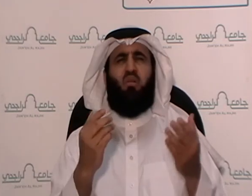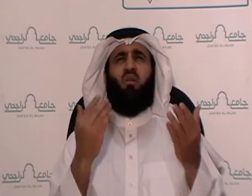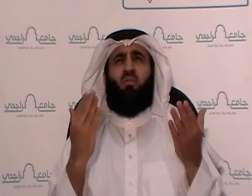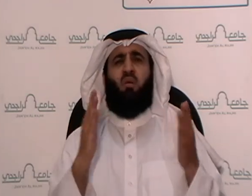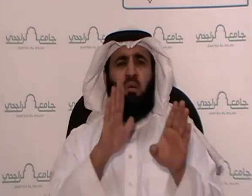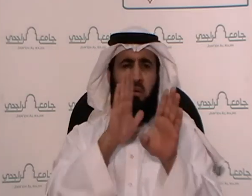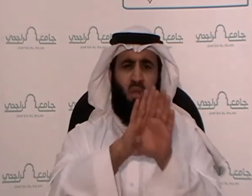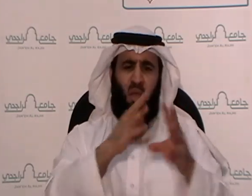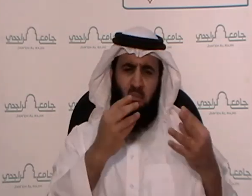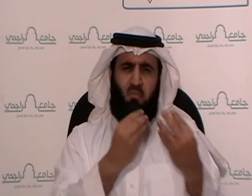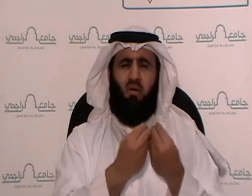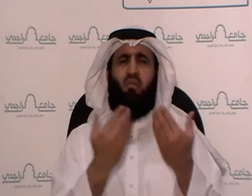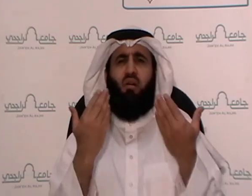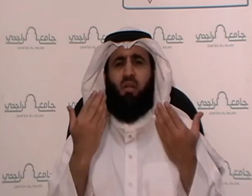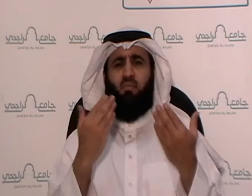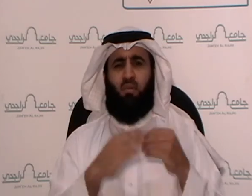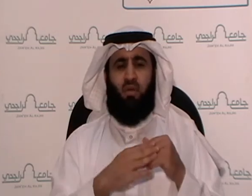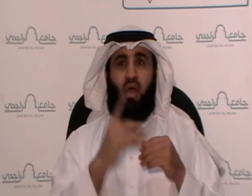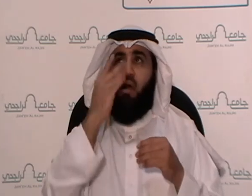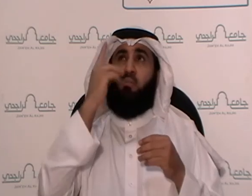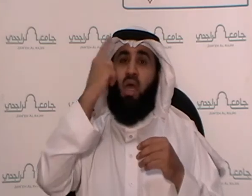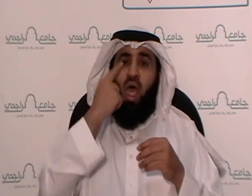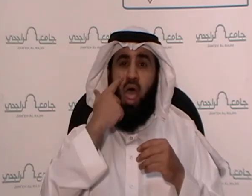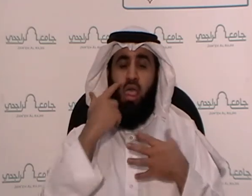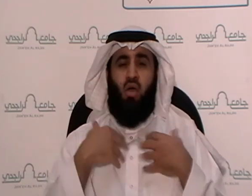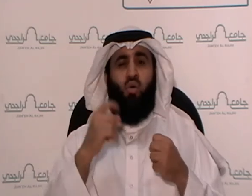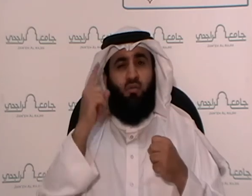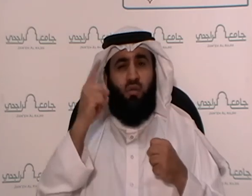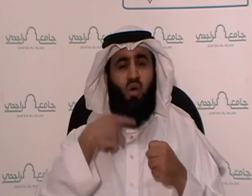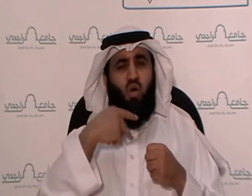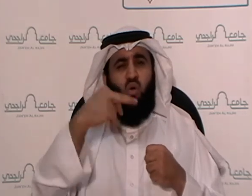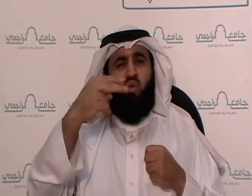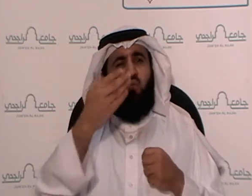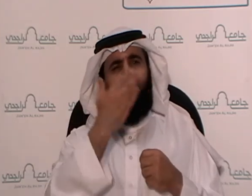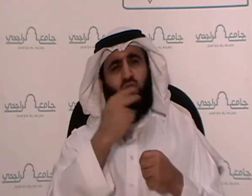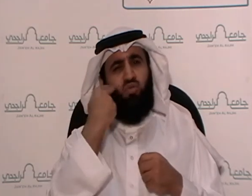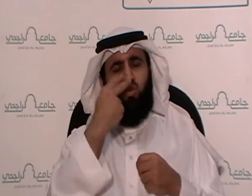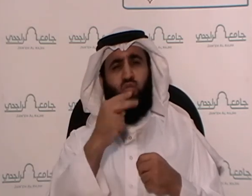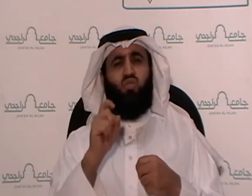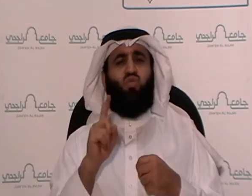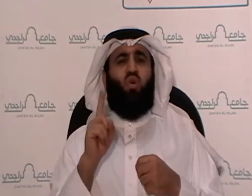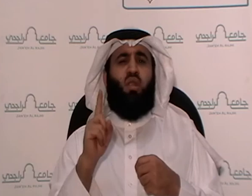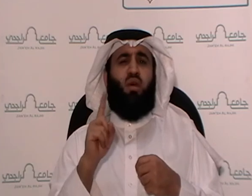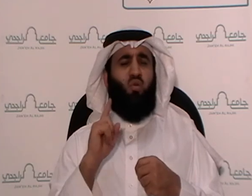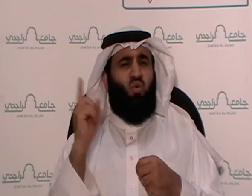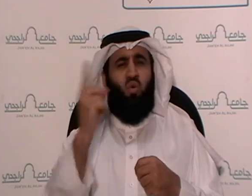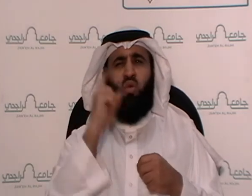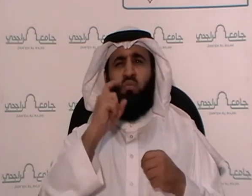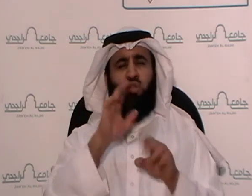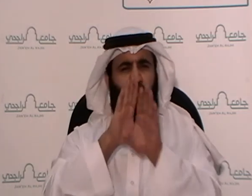وعاونهم. اللهم يا حي يا قيوم، قل لإخواننا المستضعفين في مشارق الأرض ومغاربها، اللهم